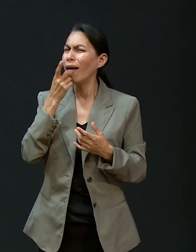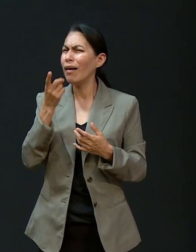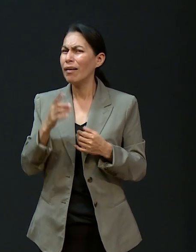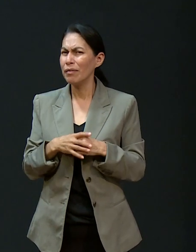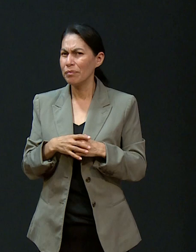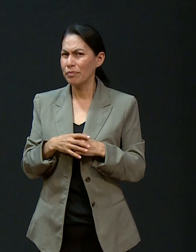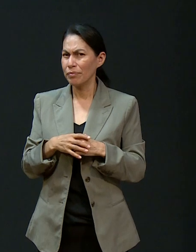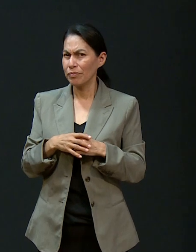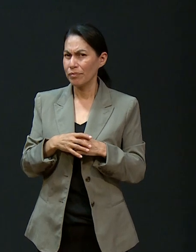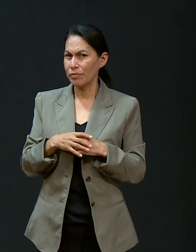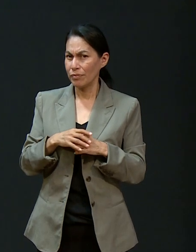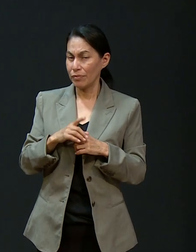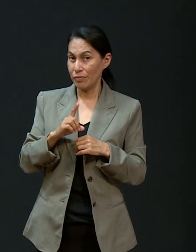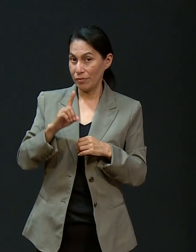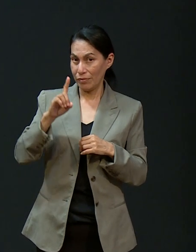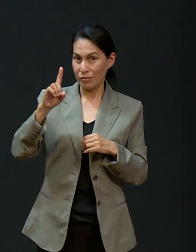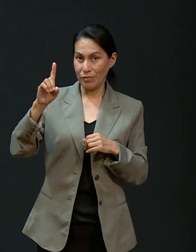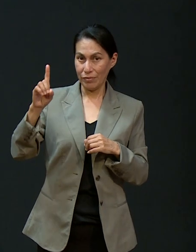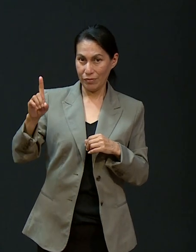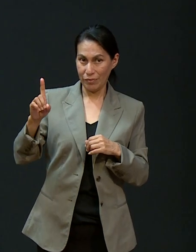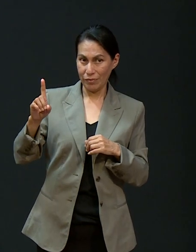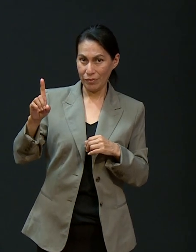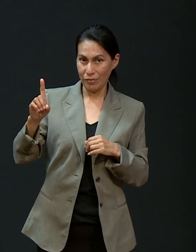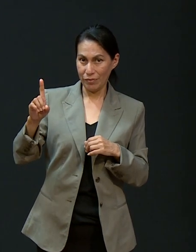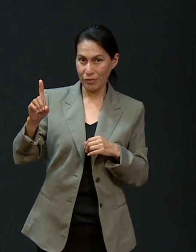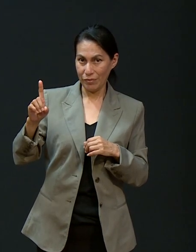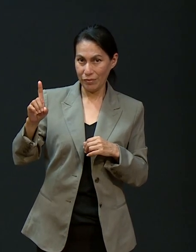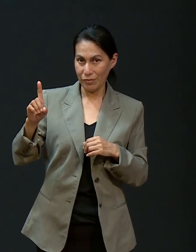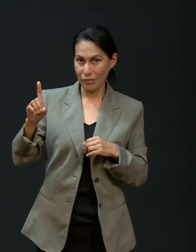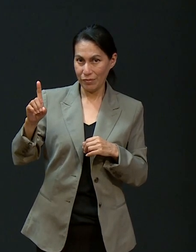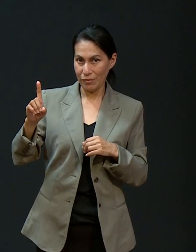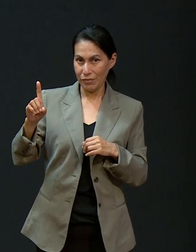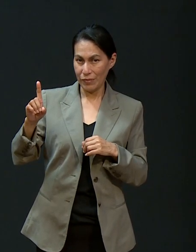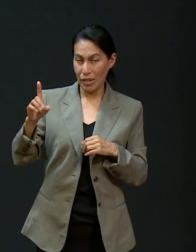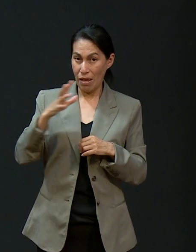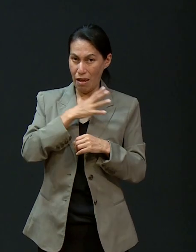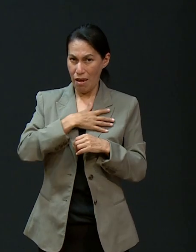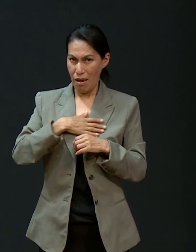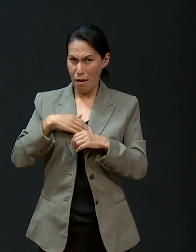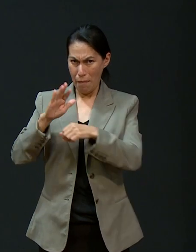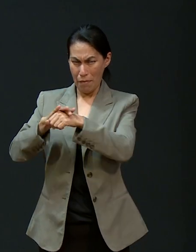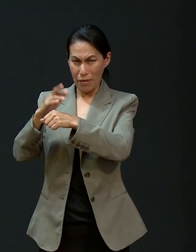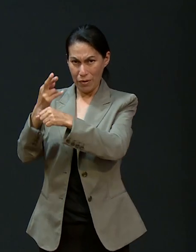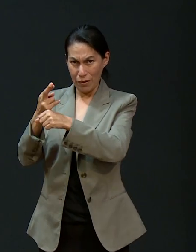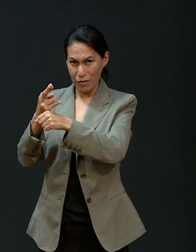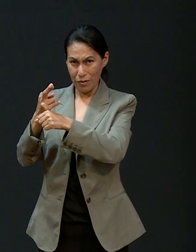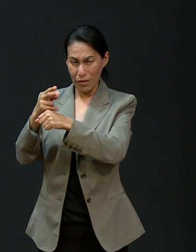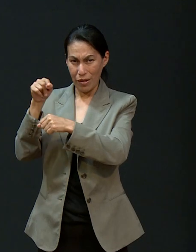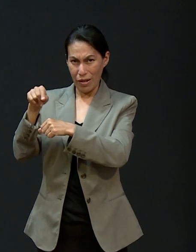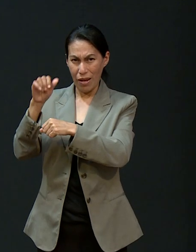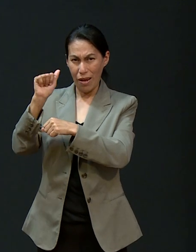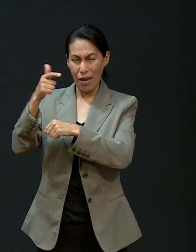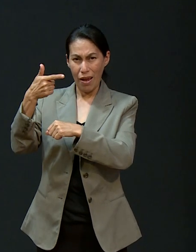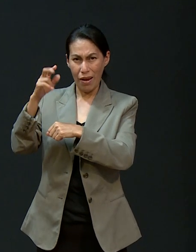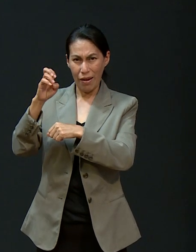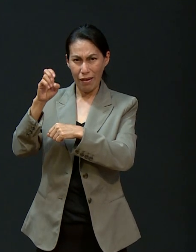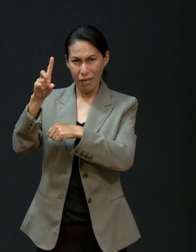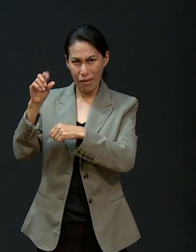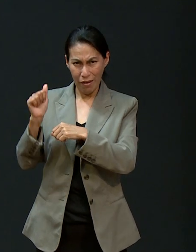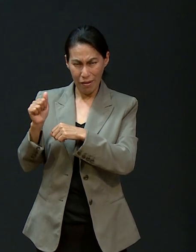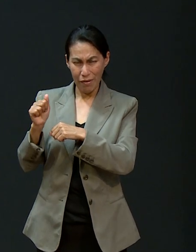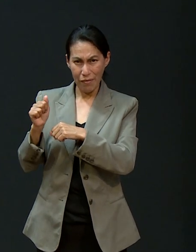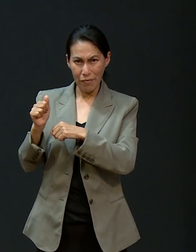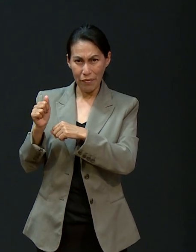la foto. A ver, cuéntanos. A derecha, a derecha está la... ¿Arriba de ti? Arriba de mí, que